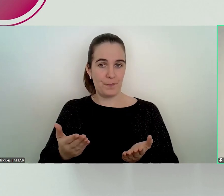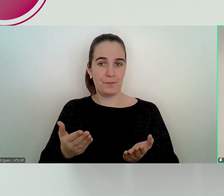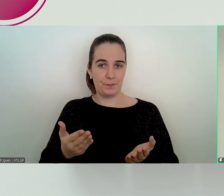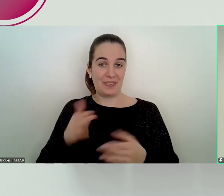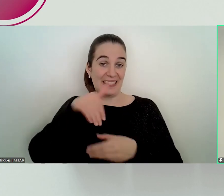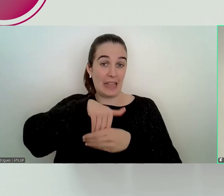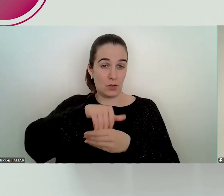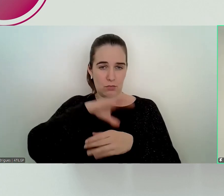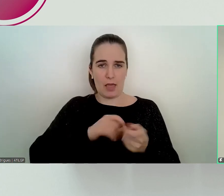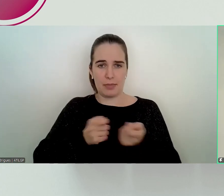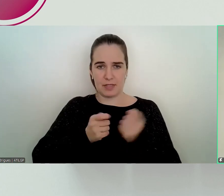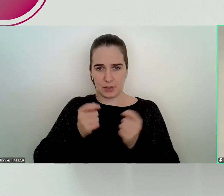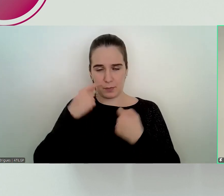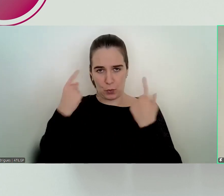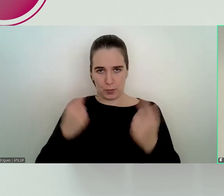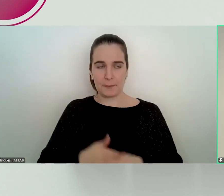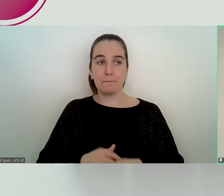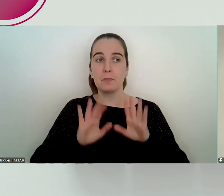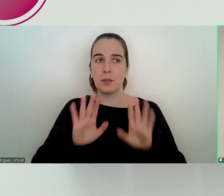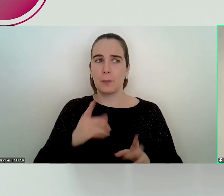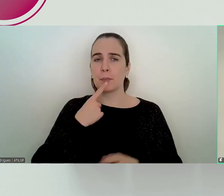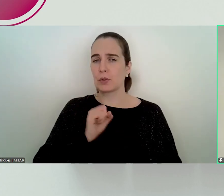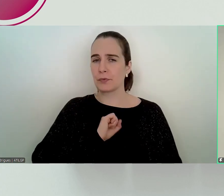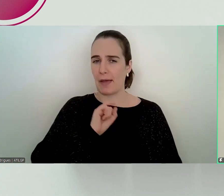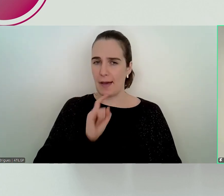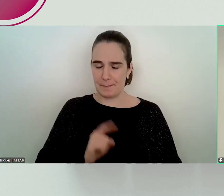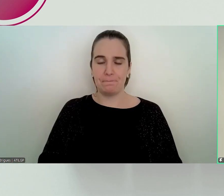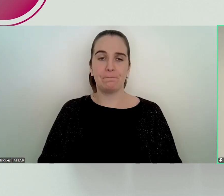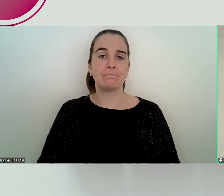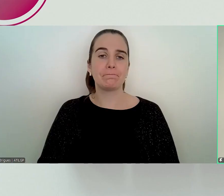administração pública. E a pergunta era um bocadinho esta.